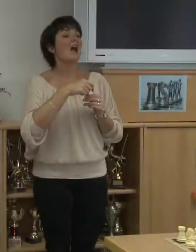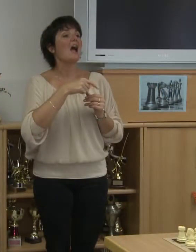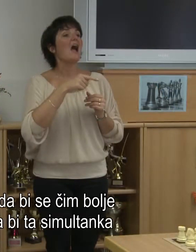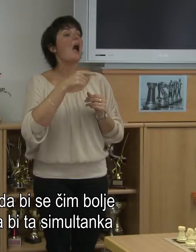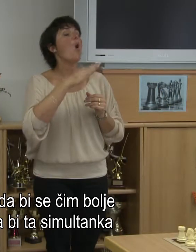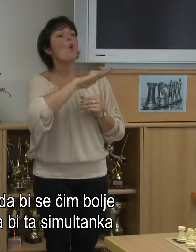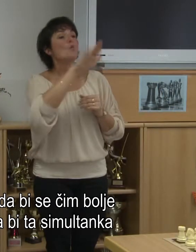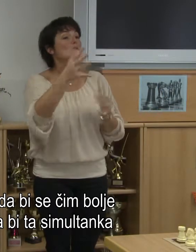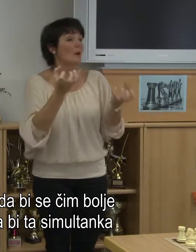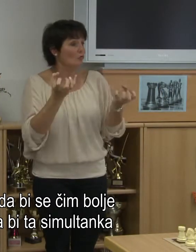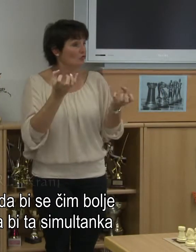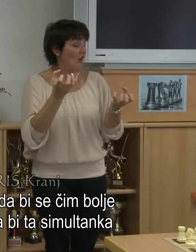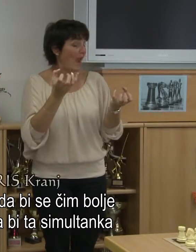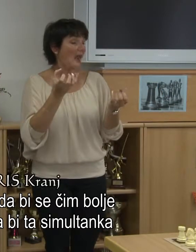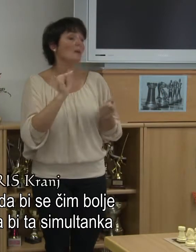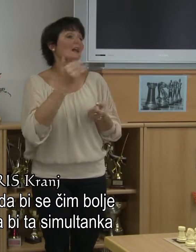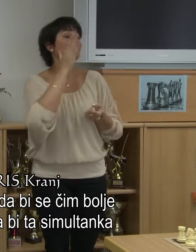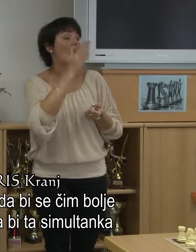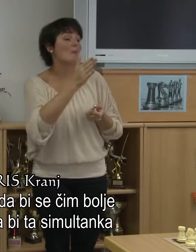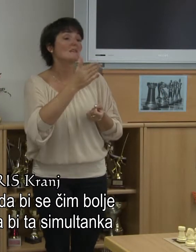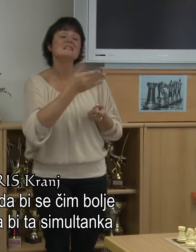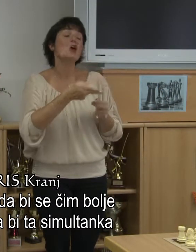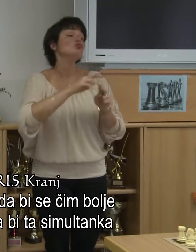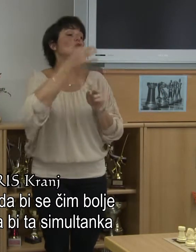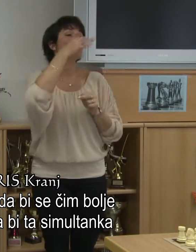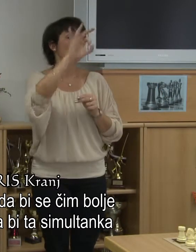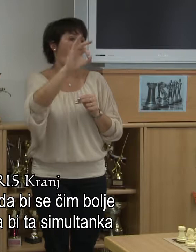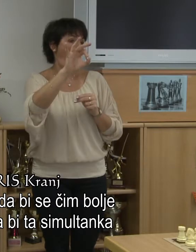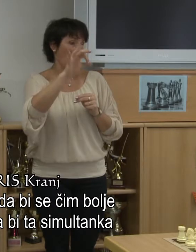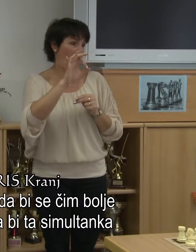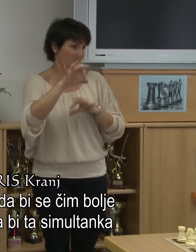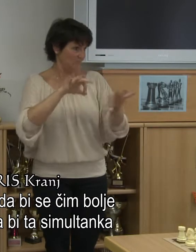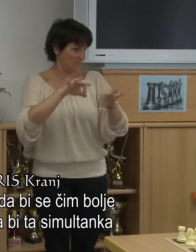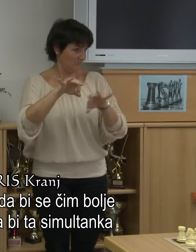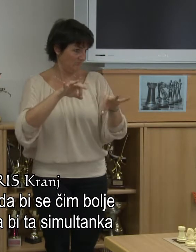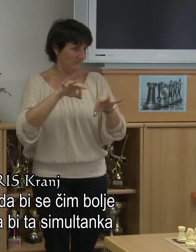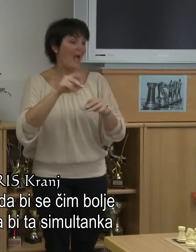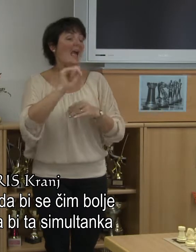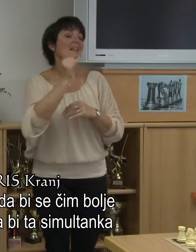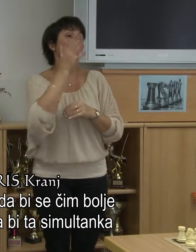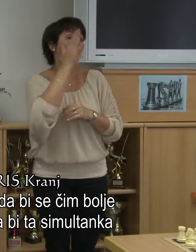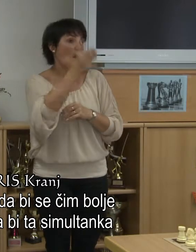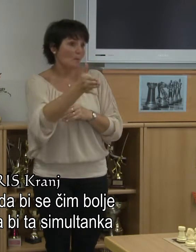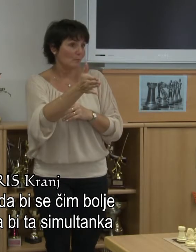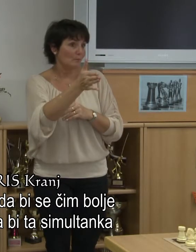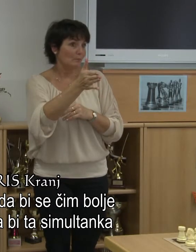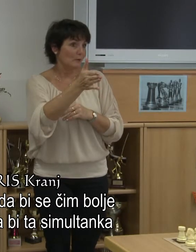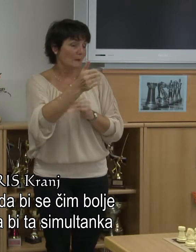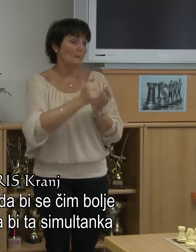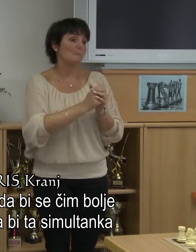Vsem želim, da bi se čim bolje odrezali in da bi